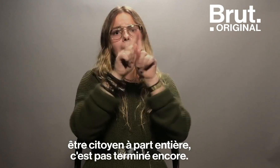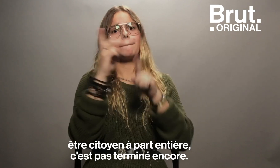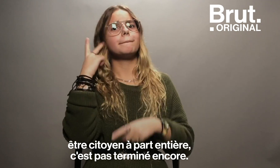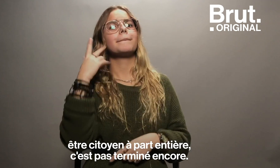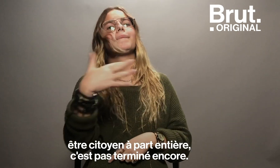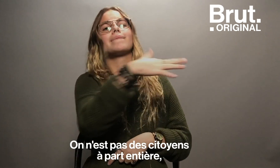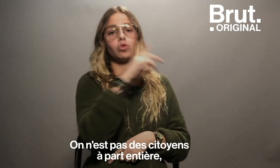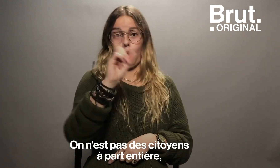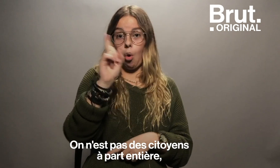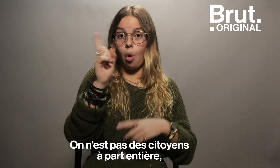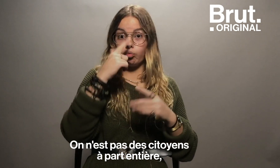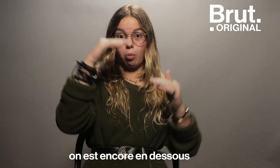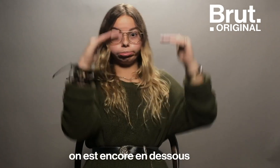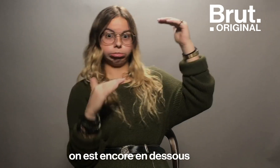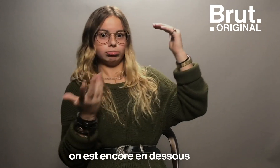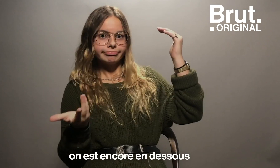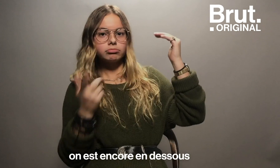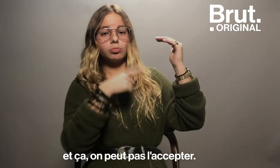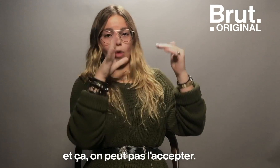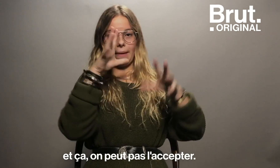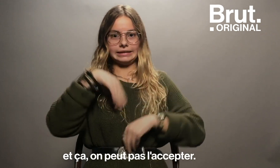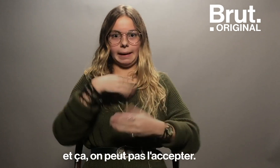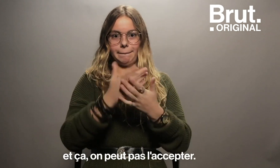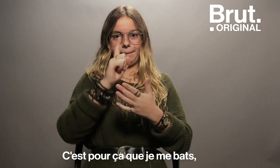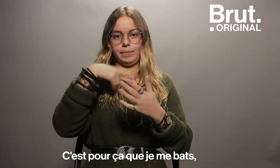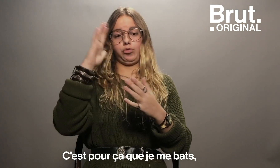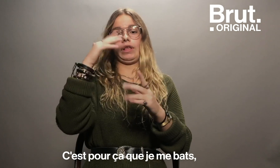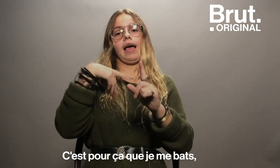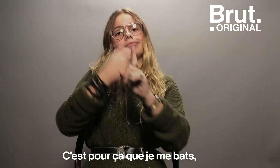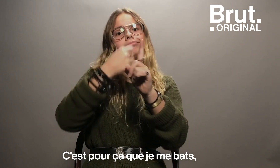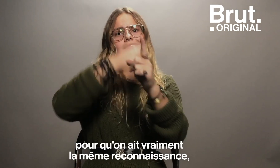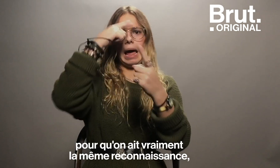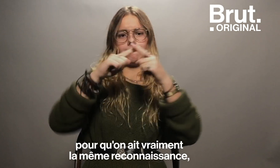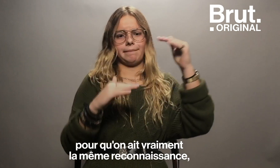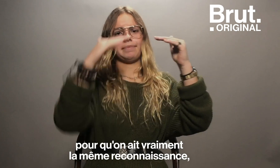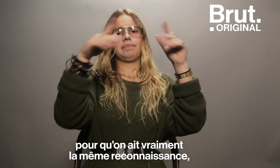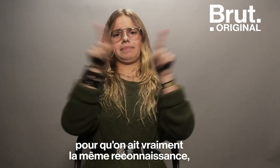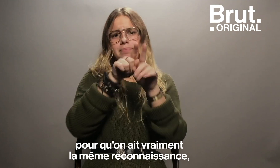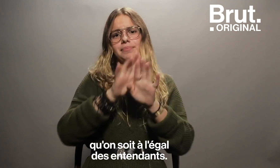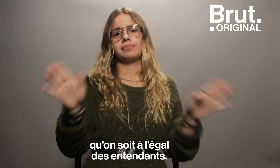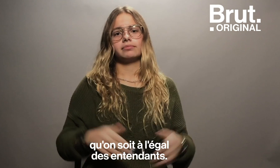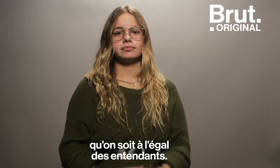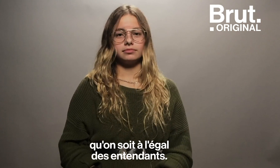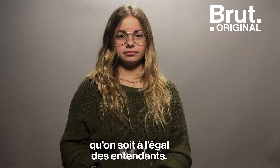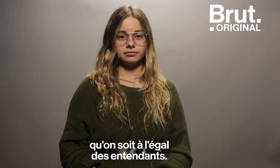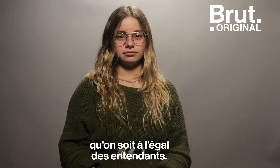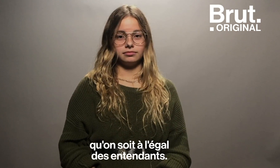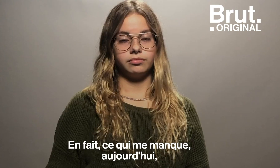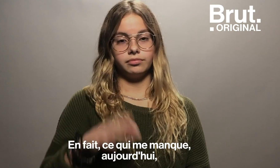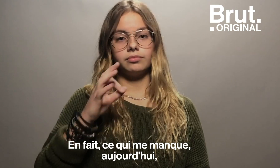c'est pas terminé encore. On n'est pas des citoyens à part égale, on est encore en dessous, et ça, on ne peut pas l'accepter. C'est pour ça que je me bats, pour vraiment qu'on ait la même reconnaissance, qu'on soit à l'égal des entendants. Alors en fait, ce